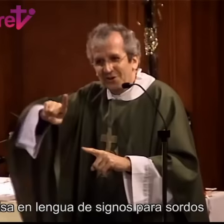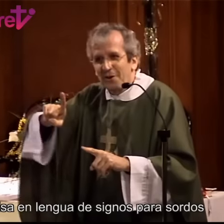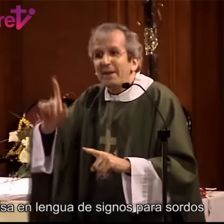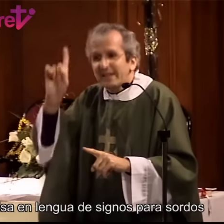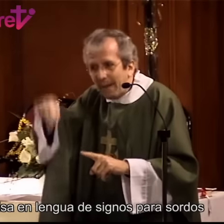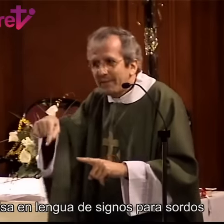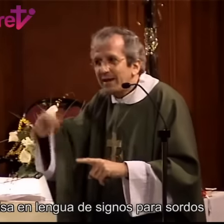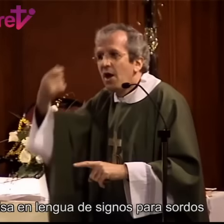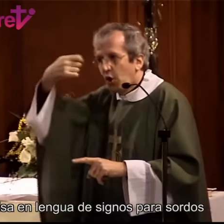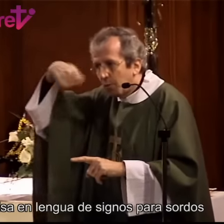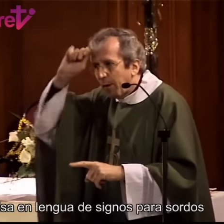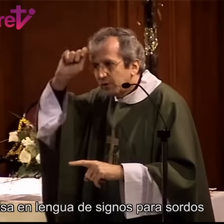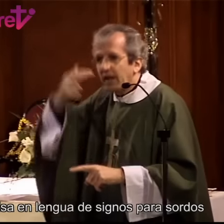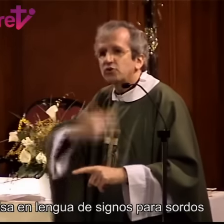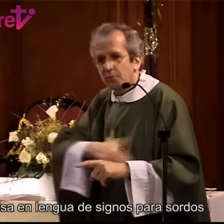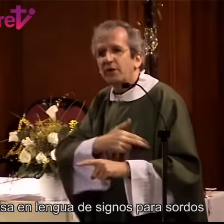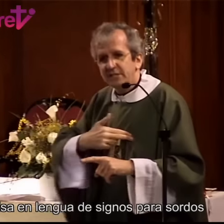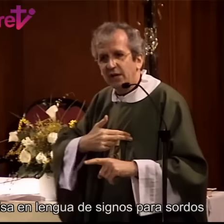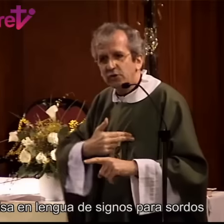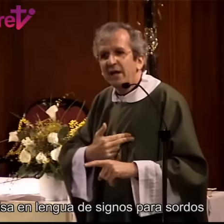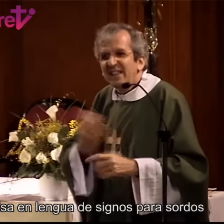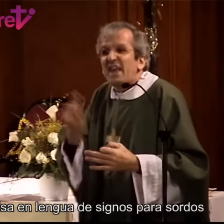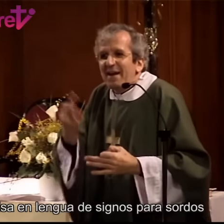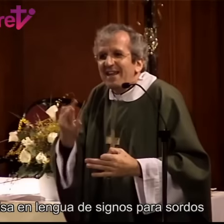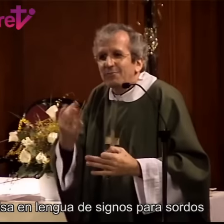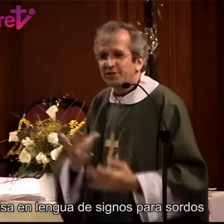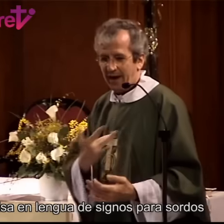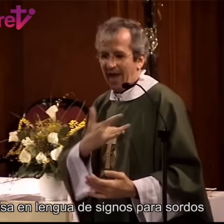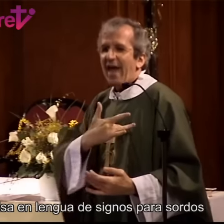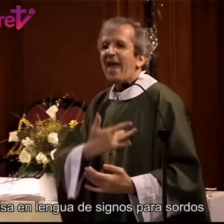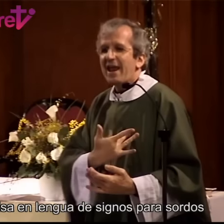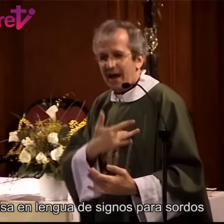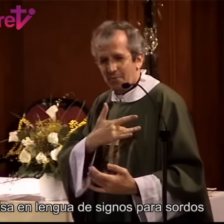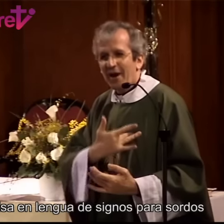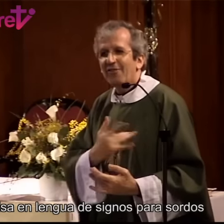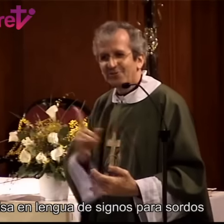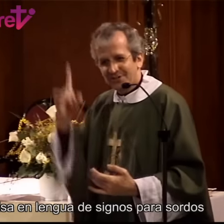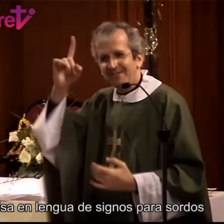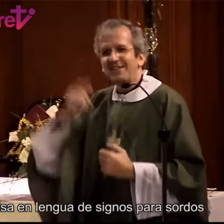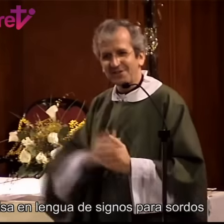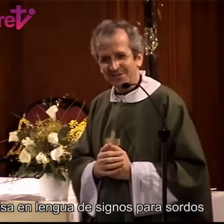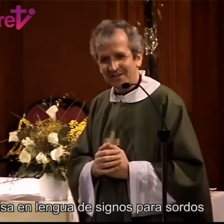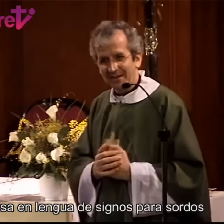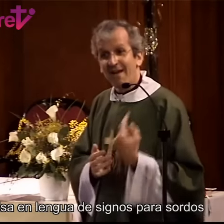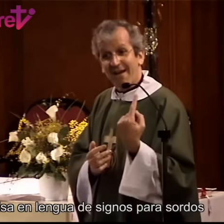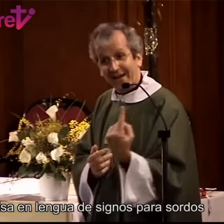nombre, también como bautizados, como cristianos, deberíamos ser enamorados de Dios. Es decir, cada